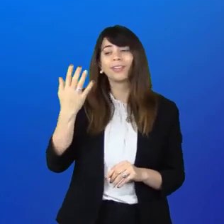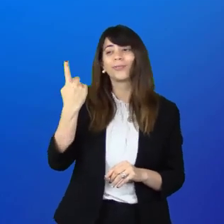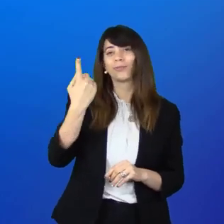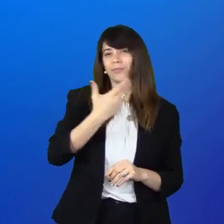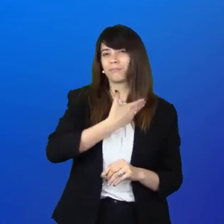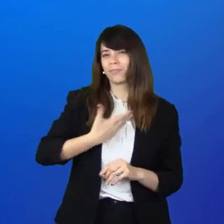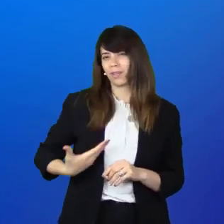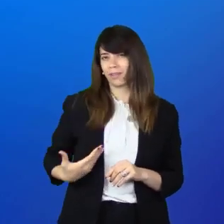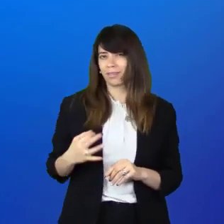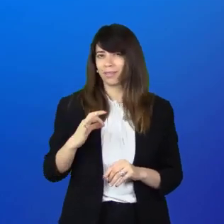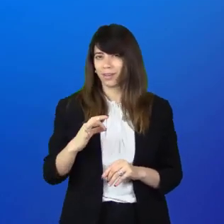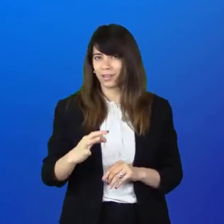muy bien de una maestra